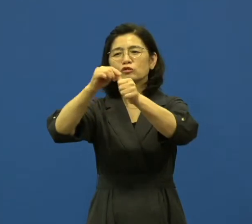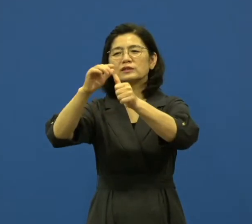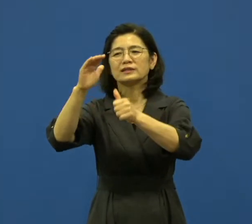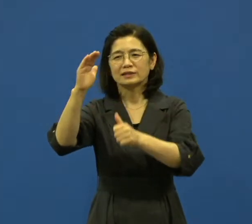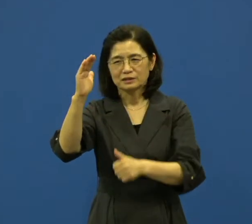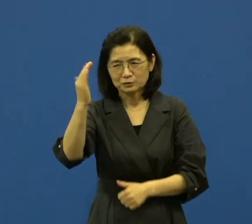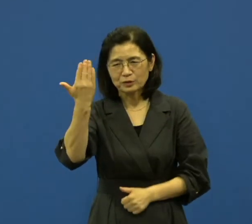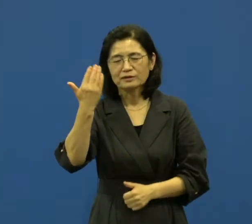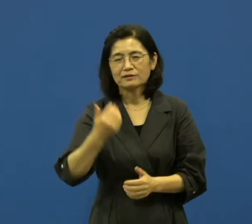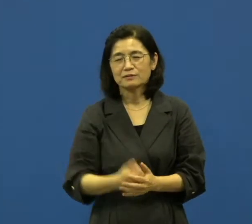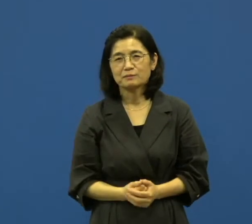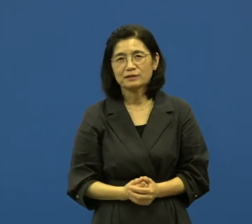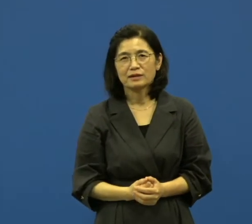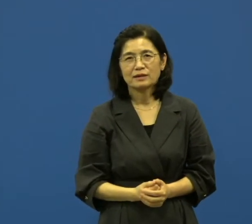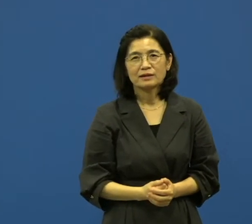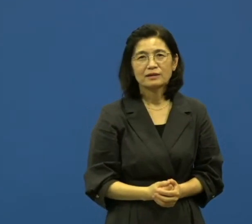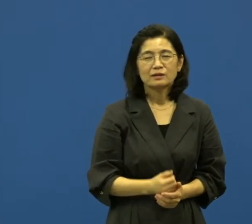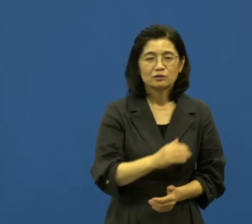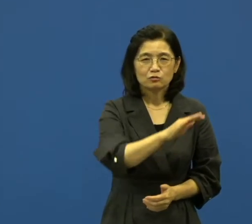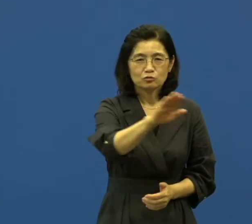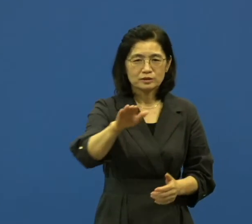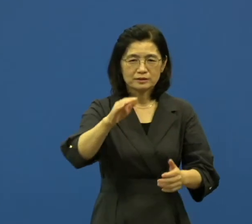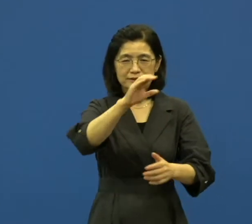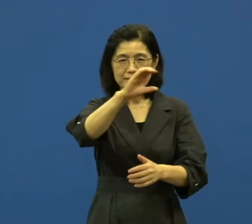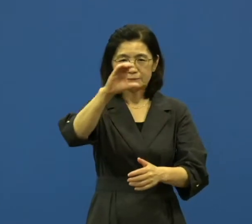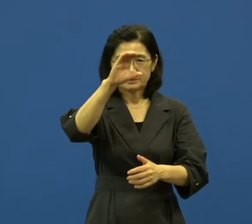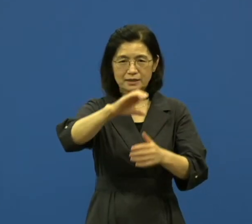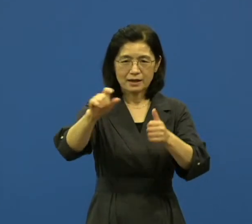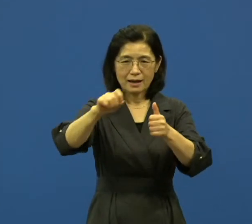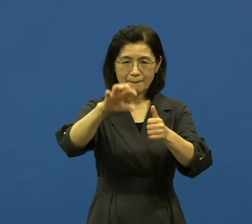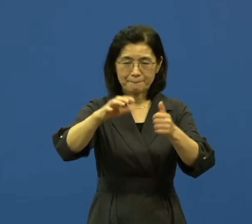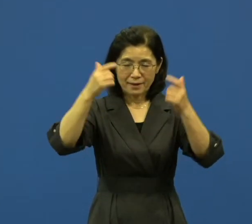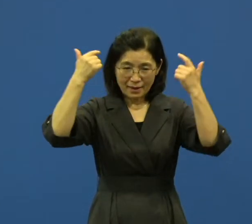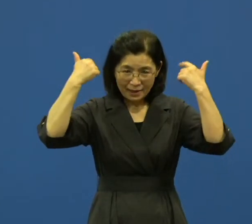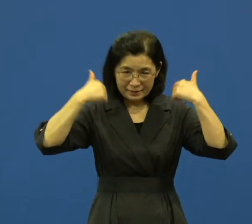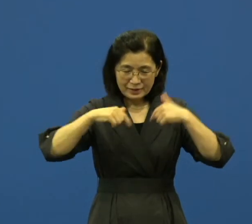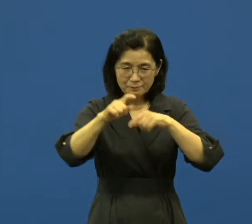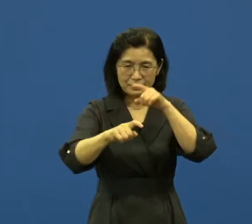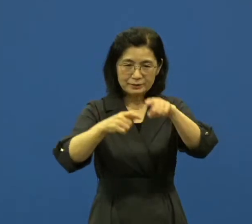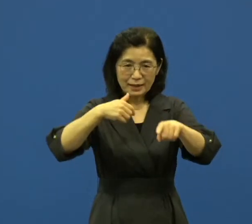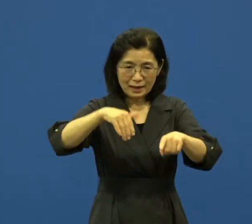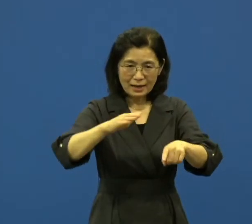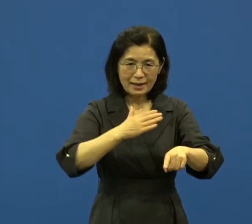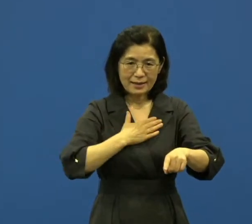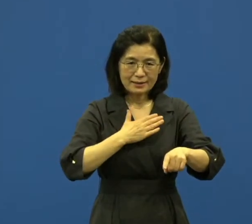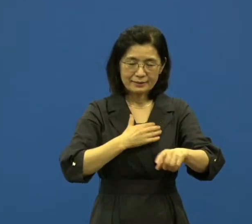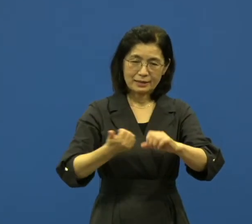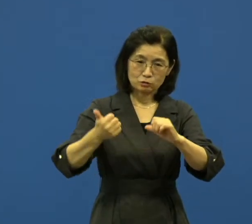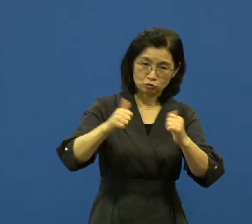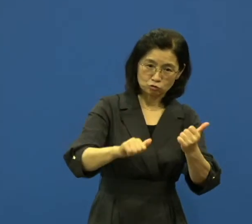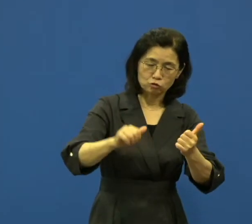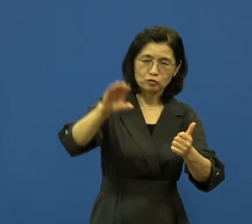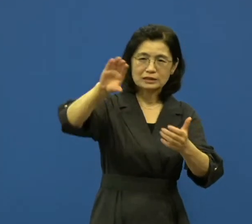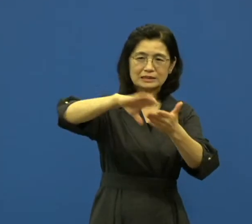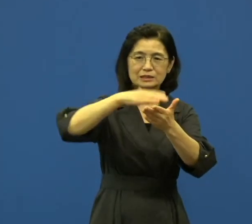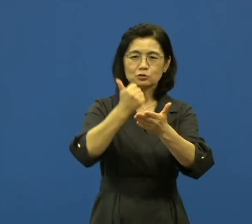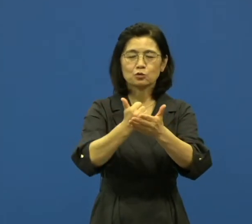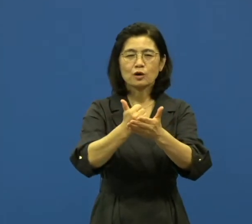아니겠습니까? 그래서 우리는 그 십자가 앞에 날마다 나아가서 내가 죽고 그리스도가 사는 결단을 내리는